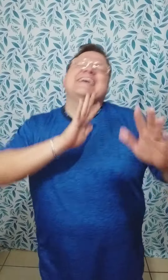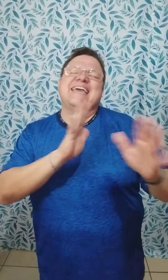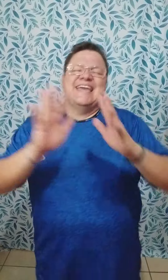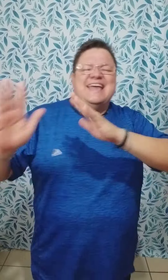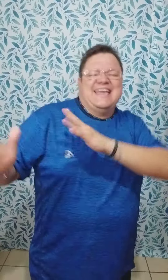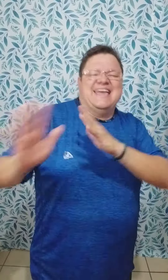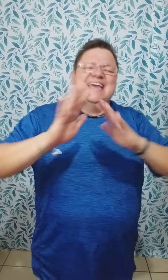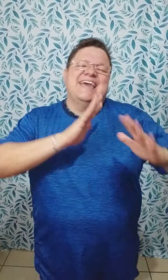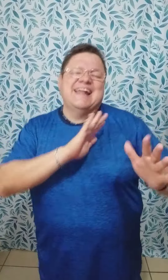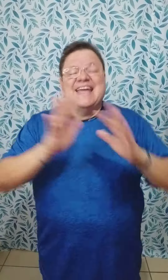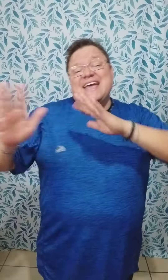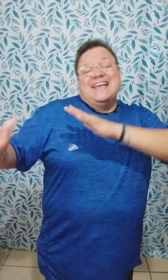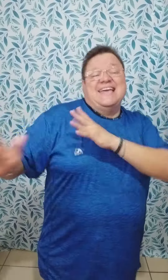kikiriki.